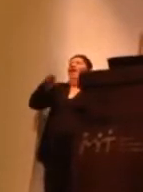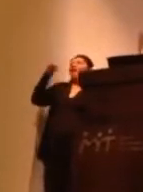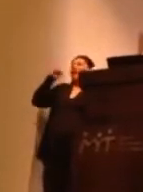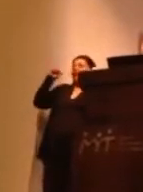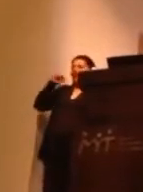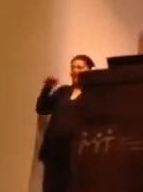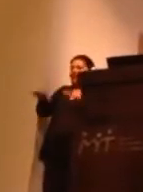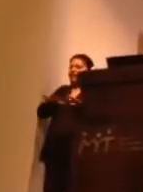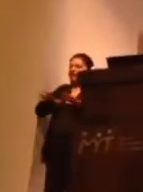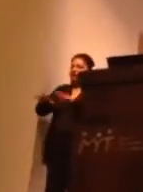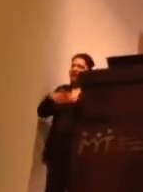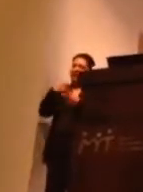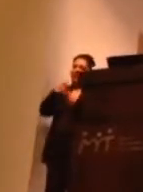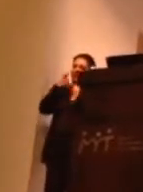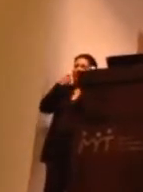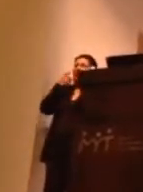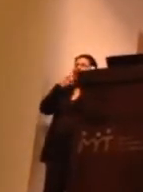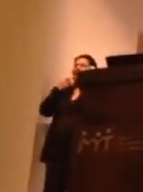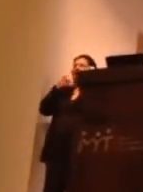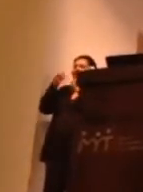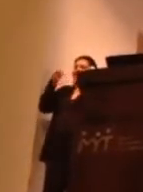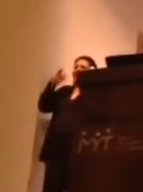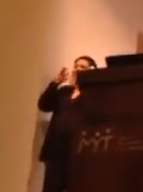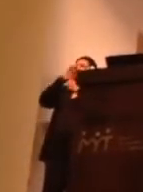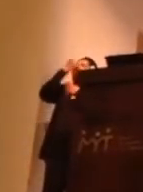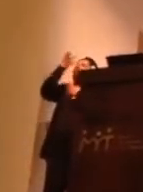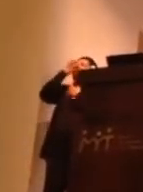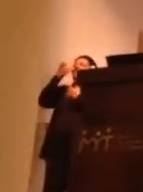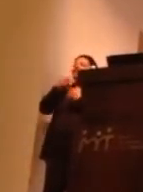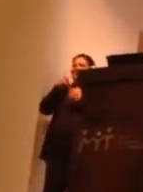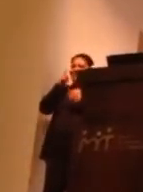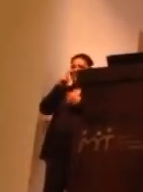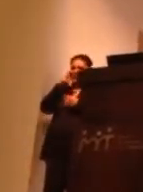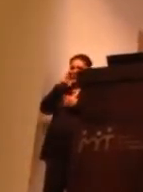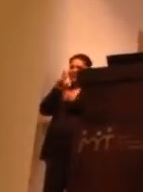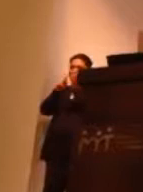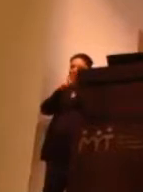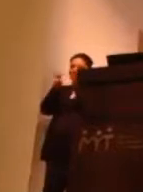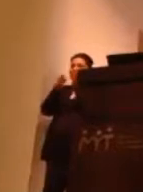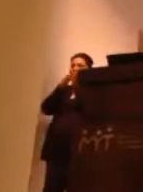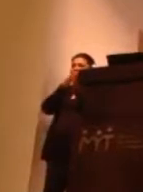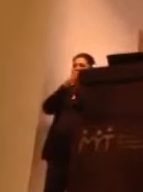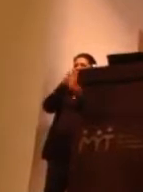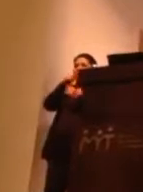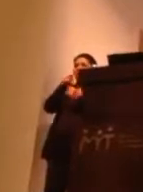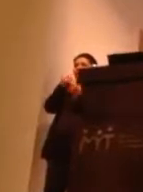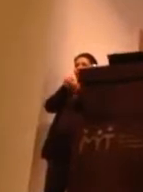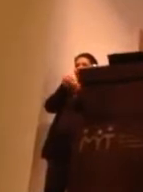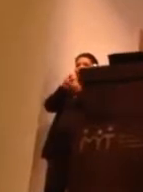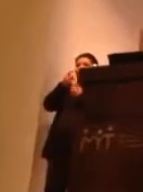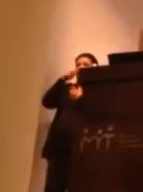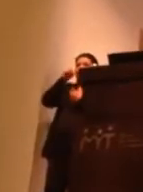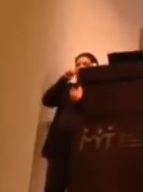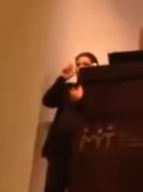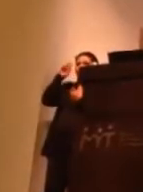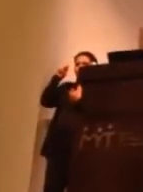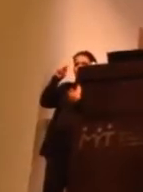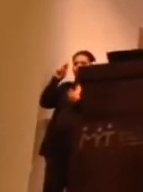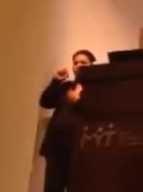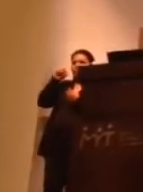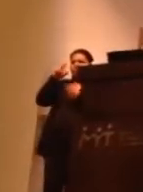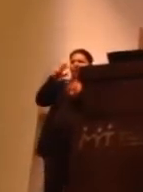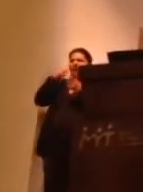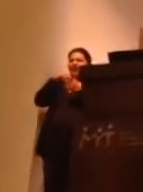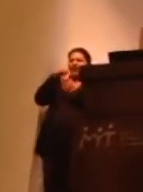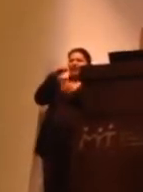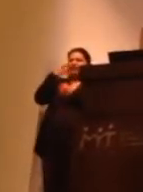así, ¿no? Lo vi la otra vez en el súper, los niños se avientan al piso,